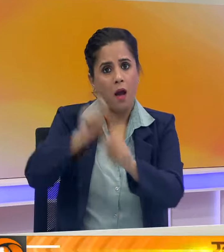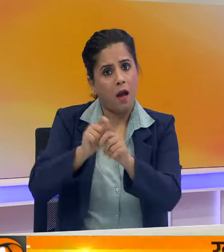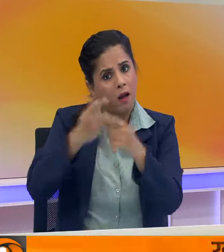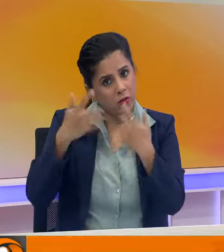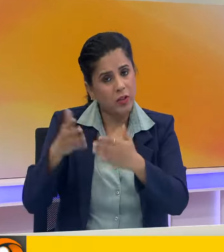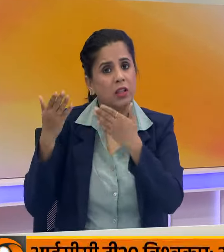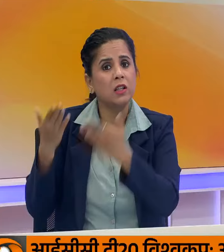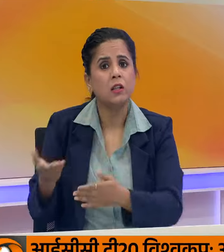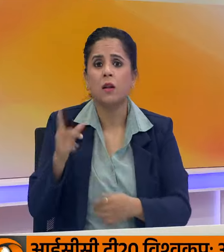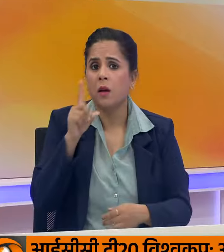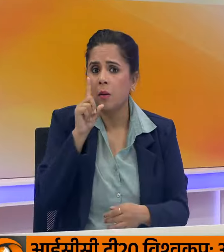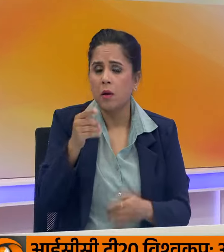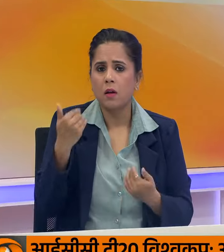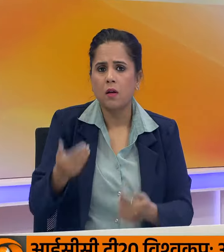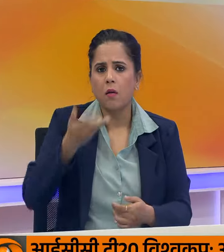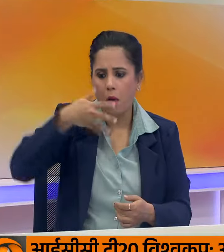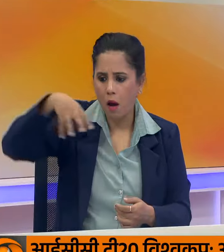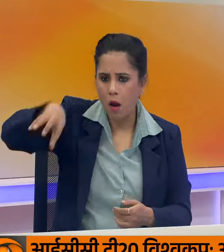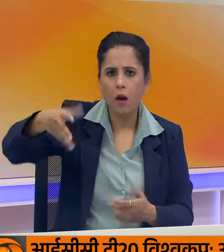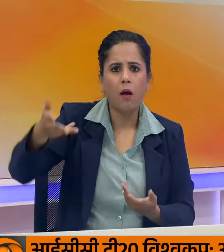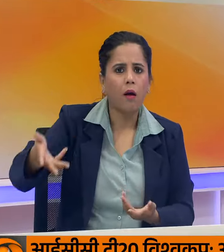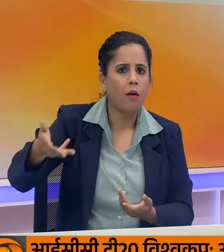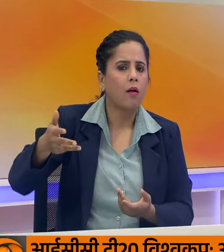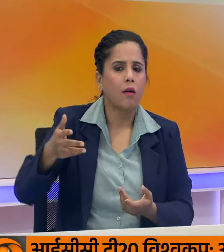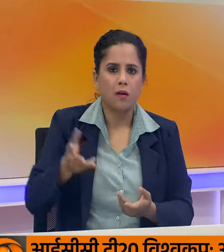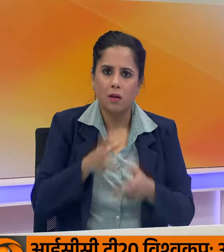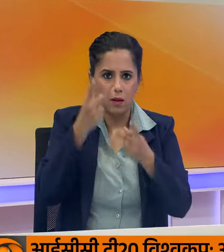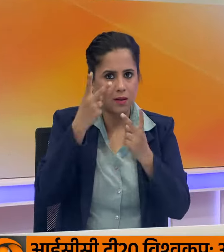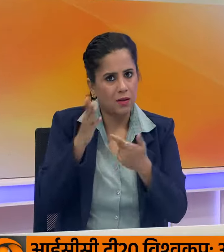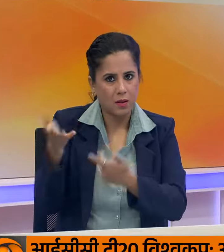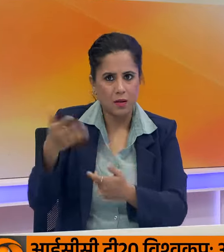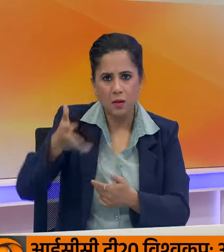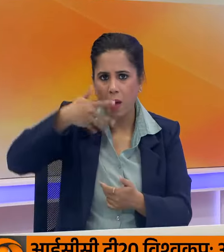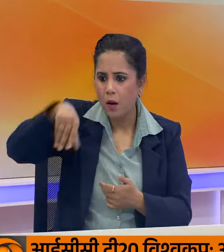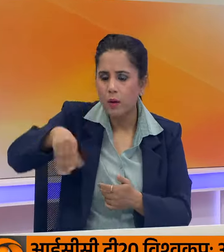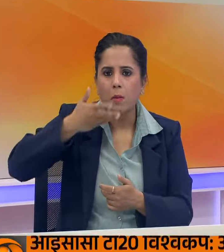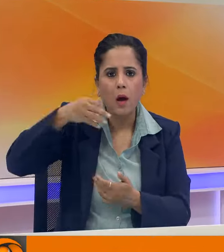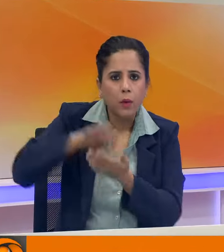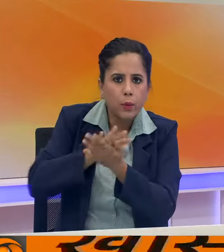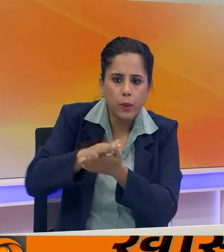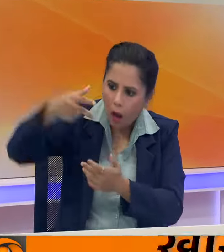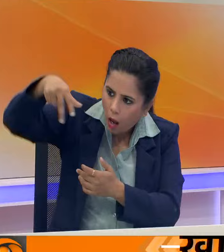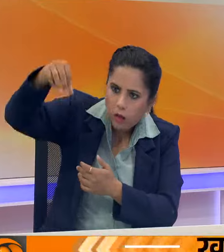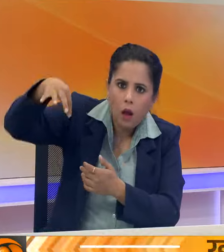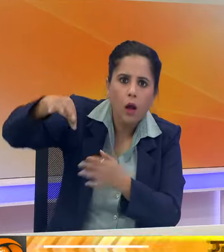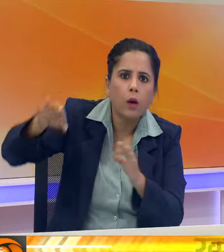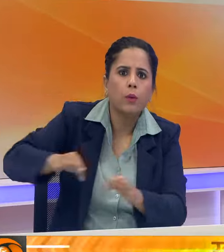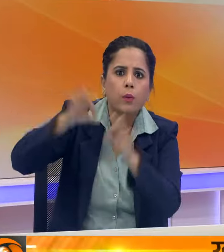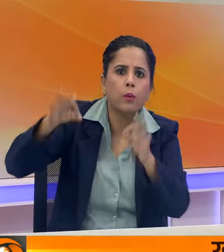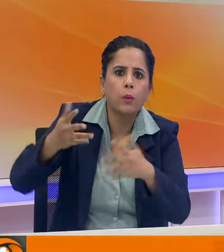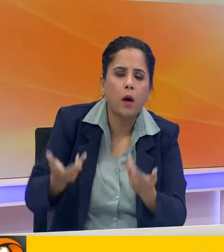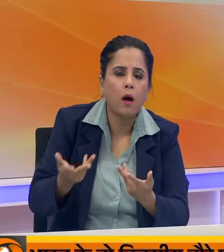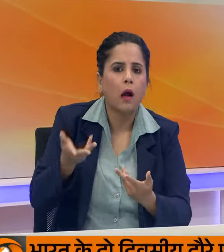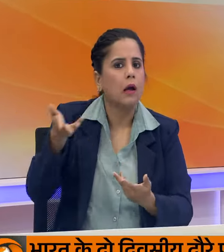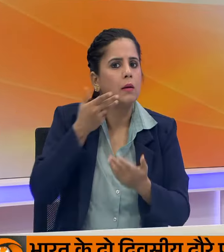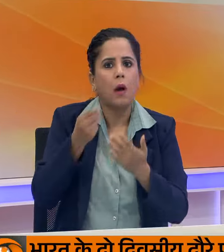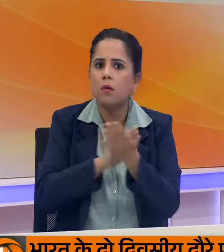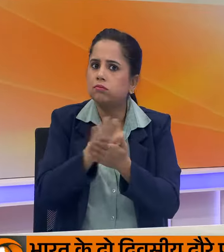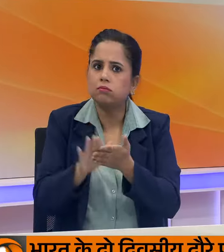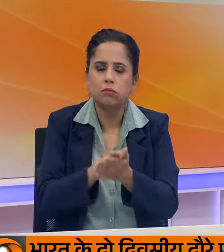भी गए हैं लेकिन अब वो नल जैसा कि हमने आपको अभी भी दिखाया था कि सूखे हैं वहां पर पानी नहीं आ रहा है